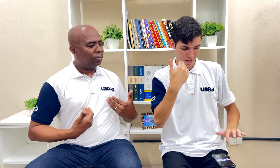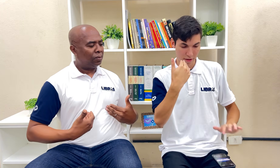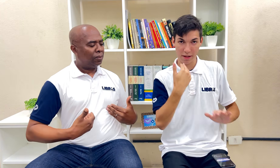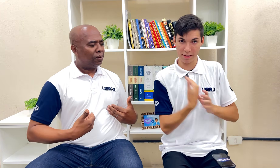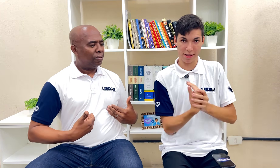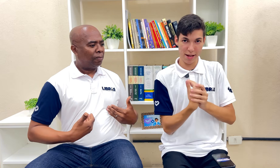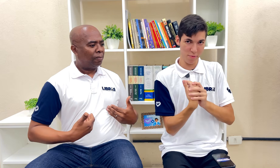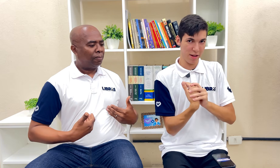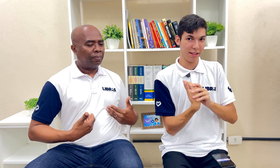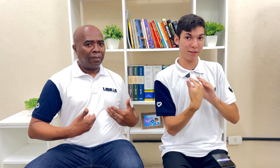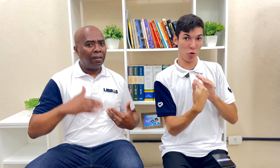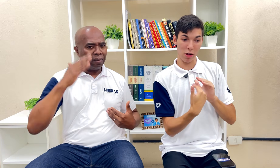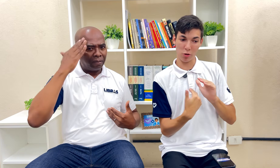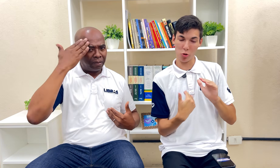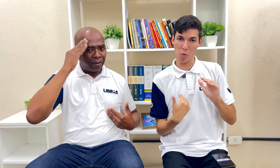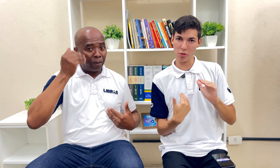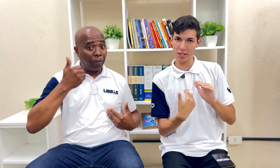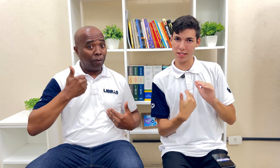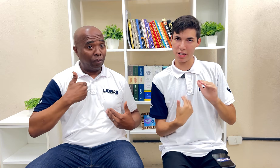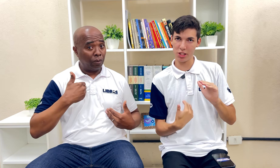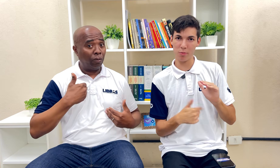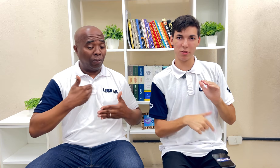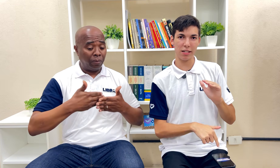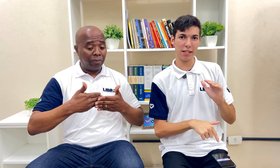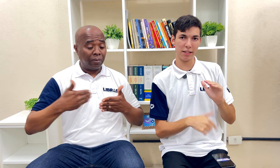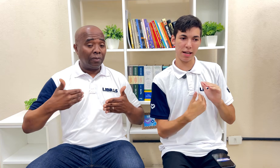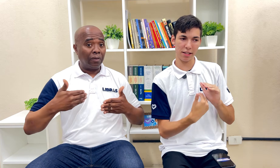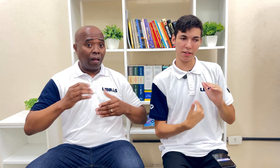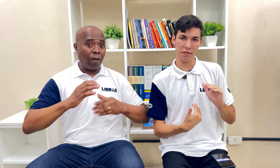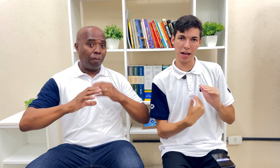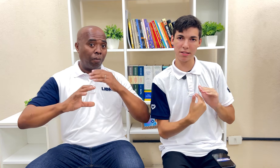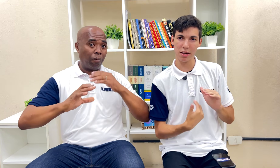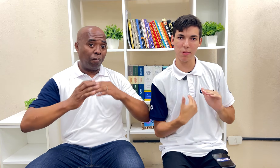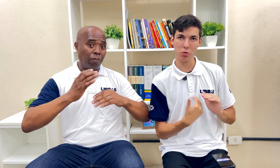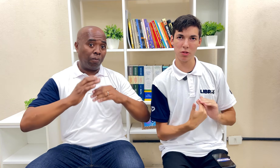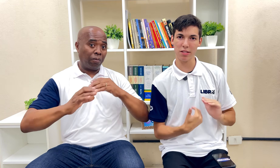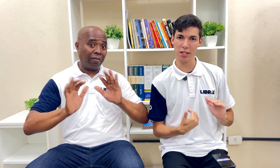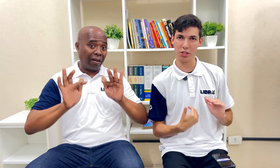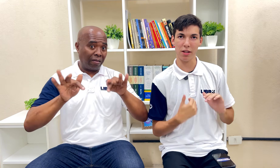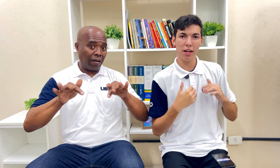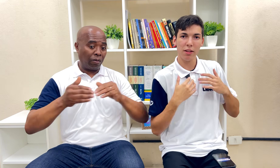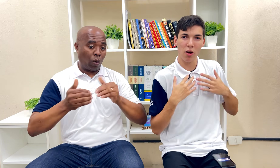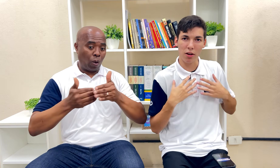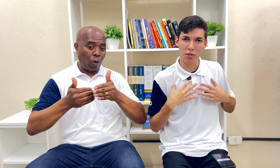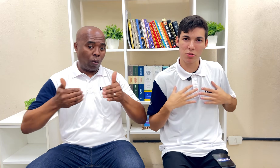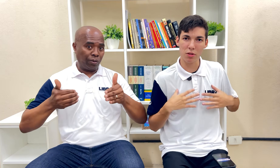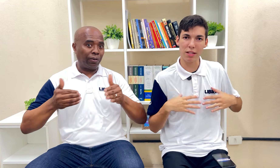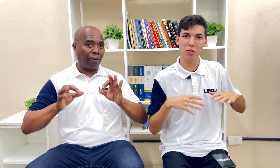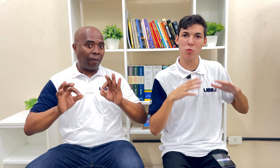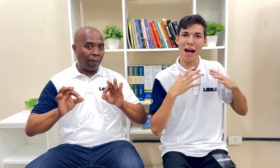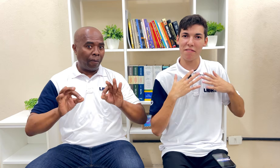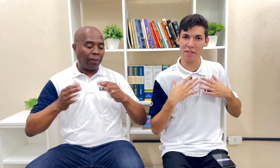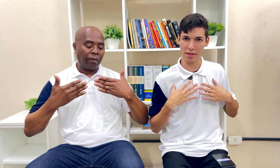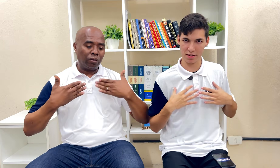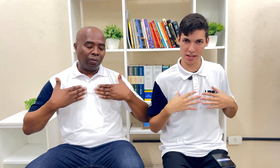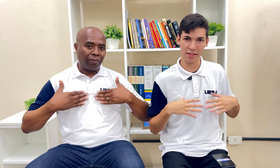mar. Entenderam? Eu tô um pouco distante, a música ainda tá aqui finalizando, mas eu tô distante. Então, ó, tá suave, você